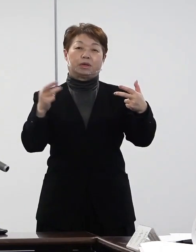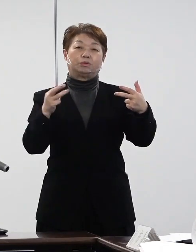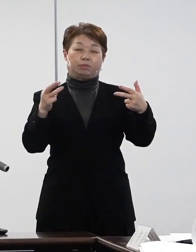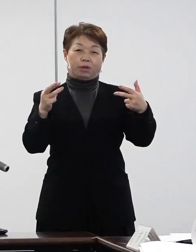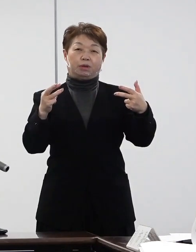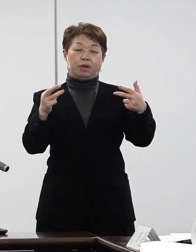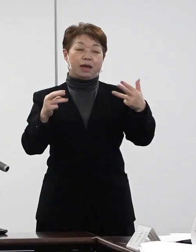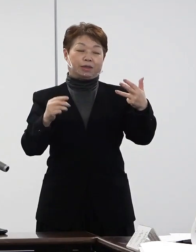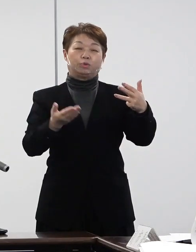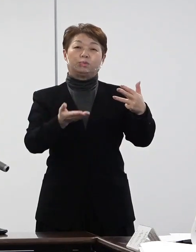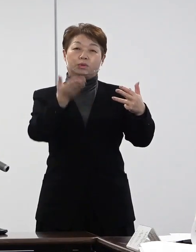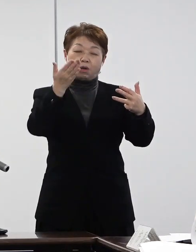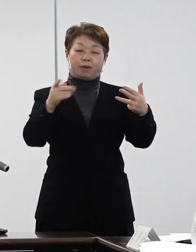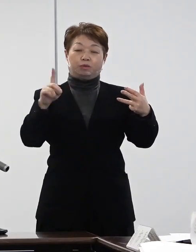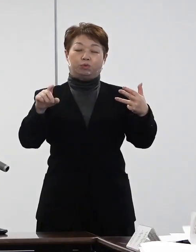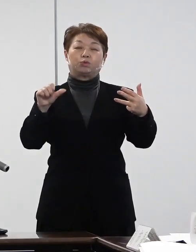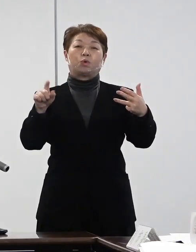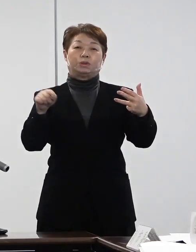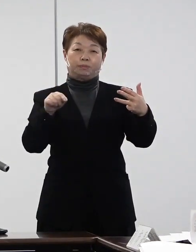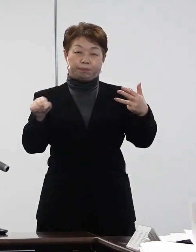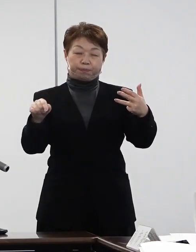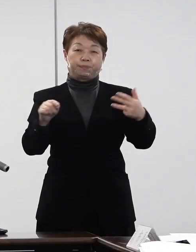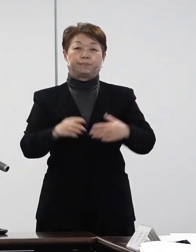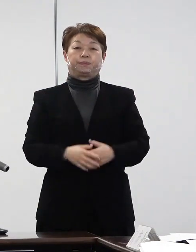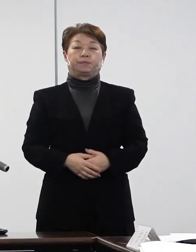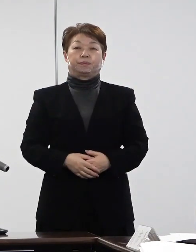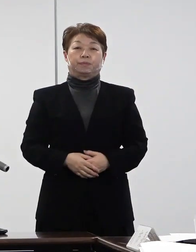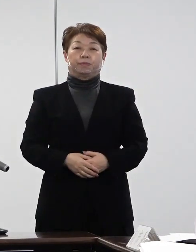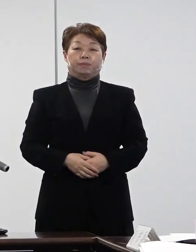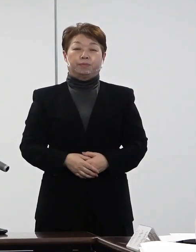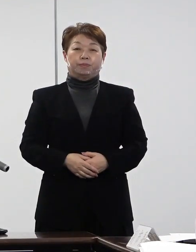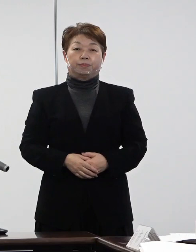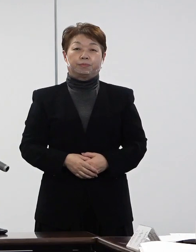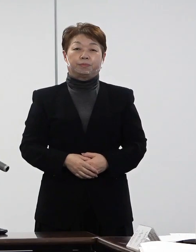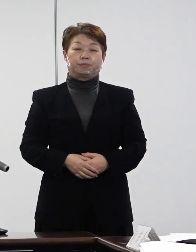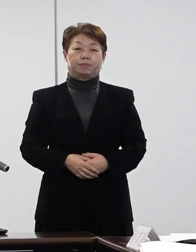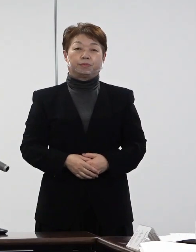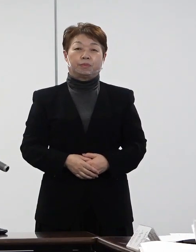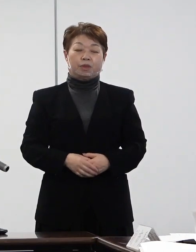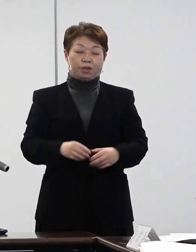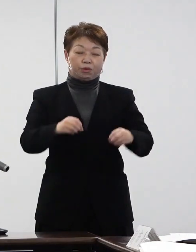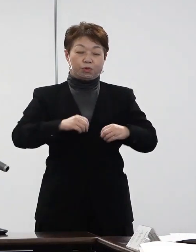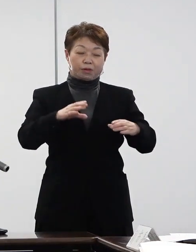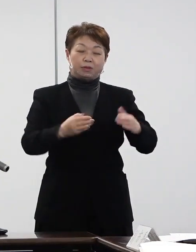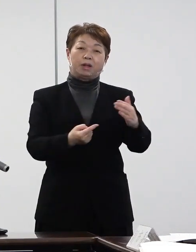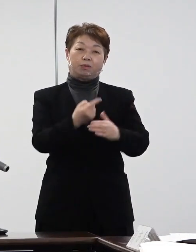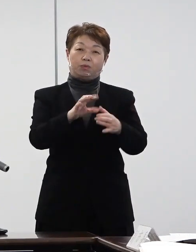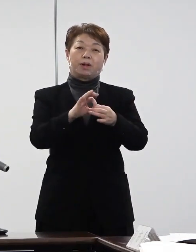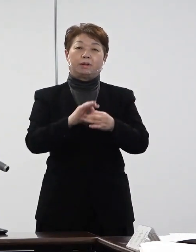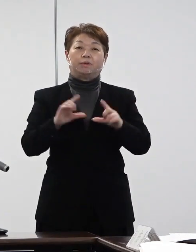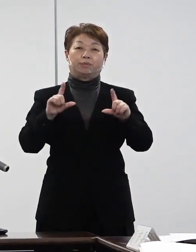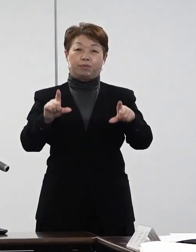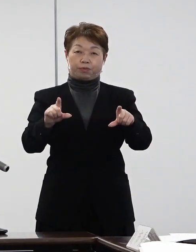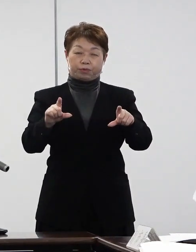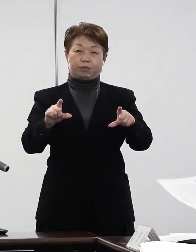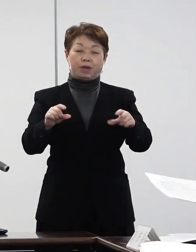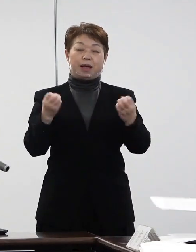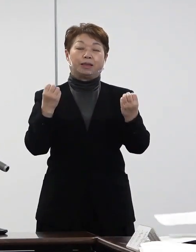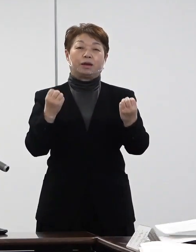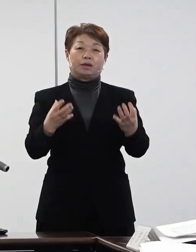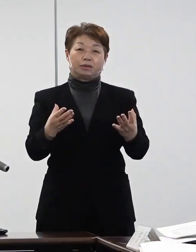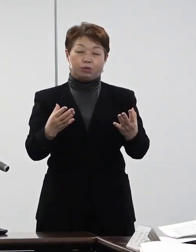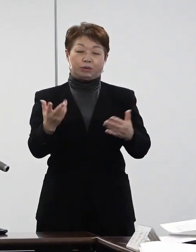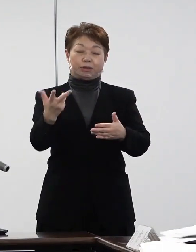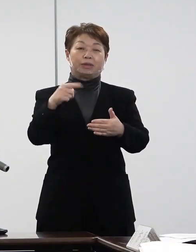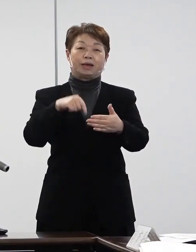80代以上15名となっております。続いてクラスター関連です。本日新たに